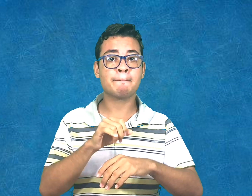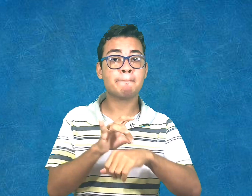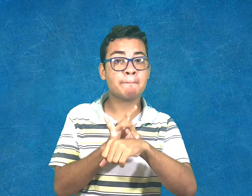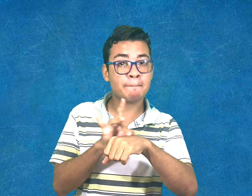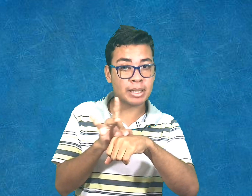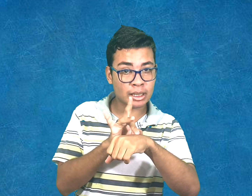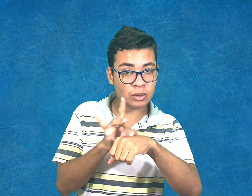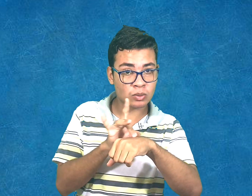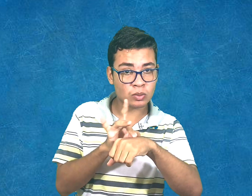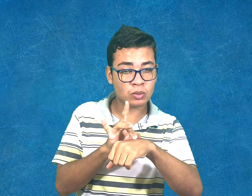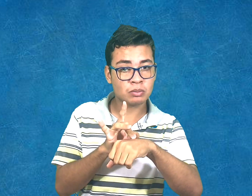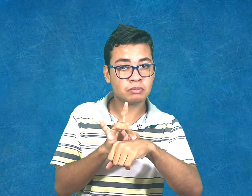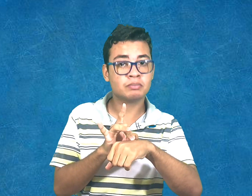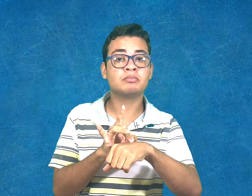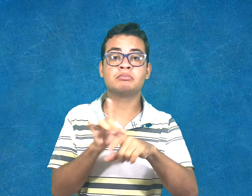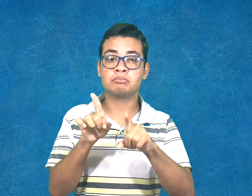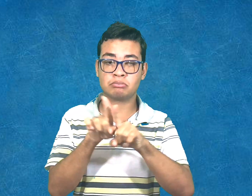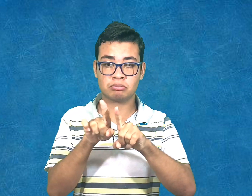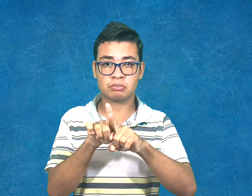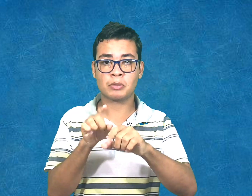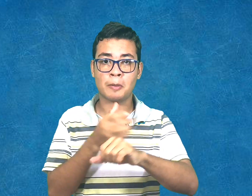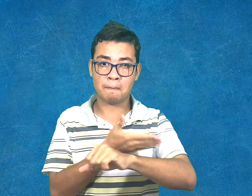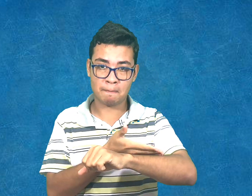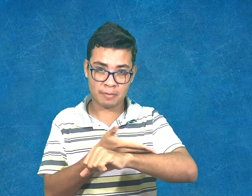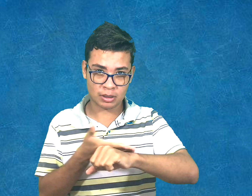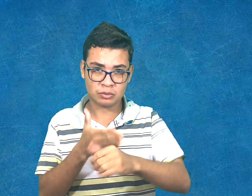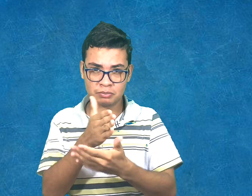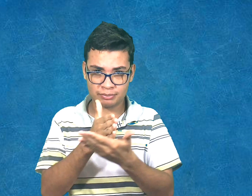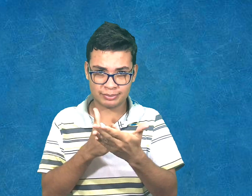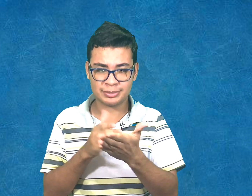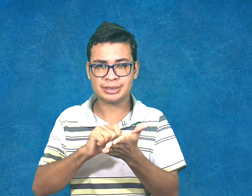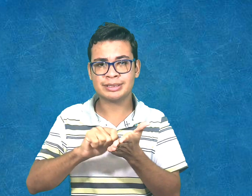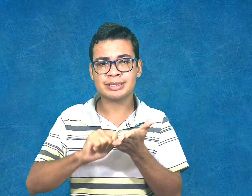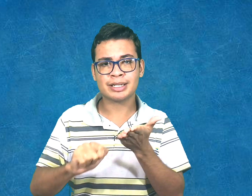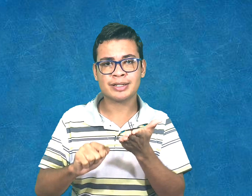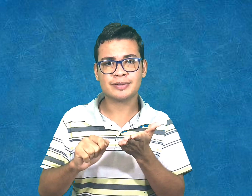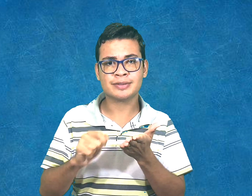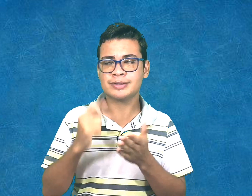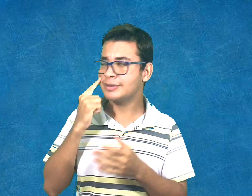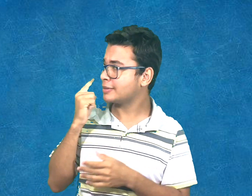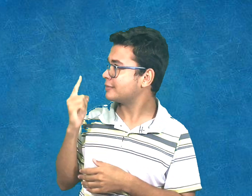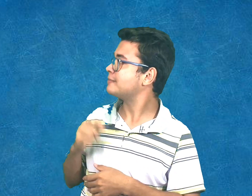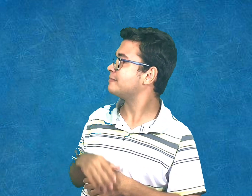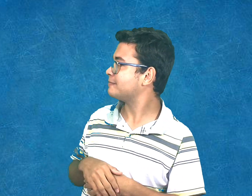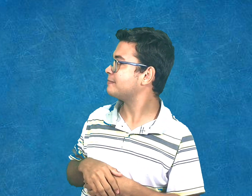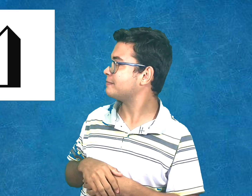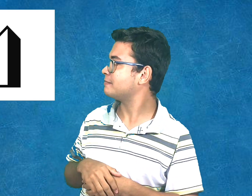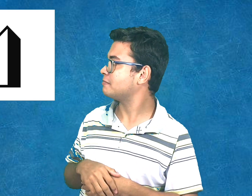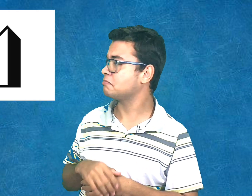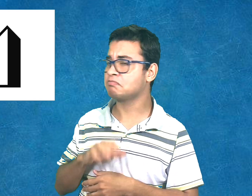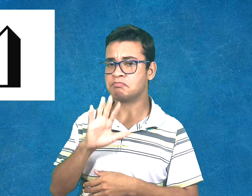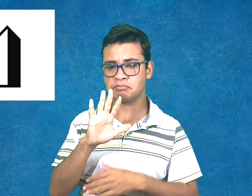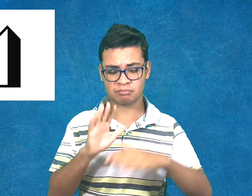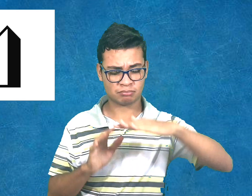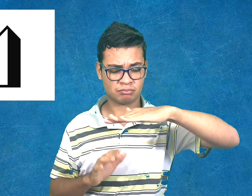está metade preta e metade branca, eu escrevo ela assim, que ela está de lado.